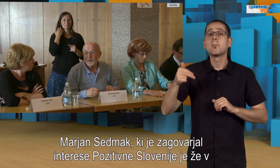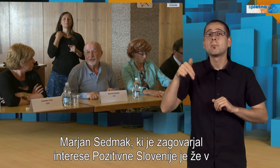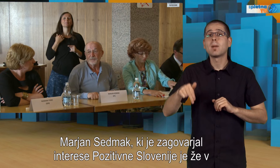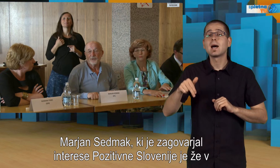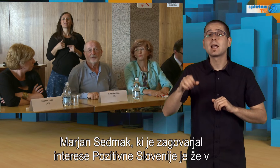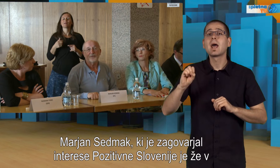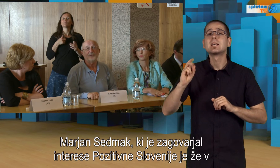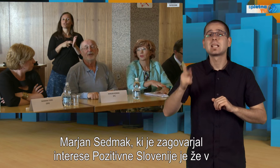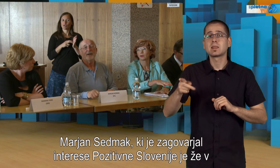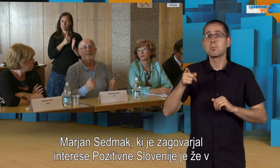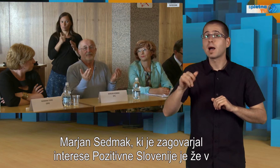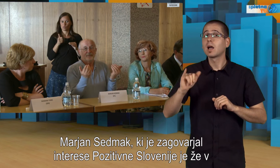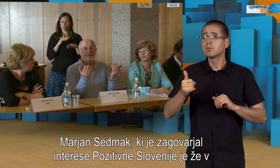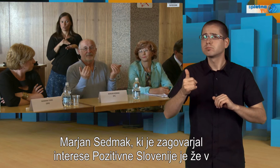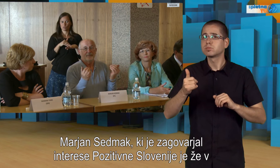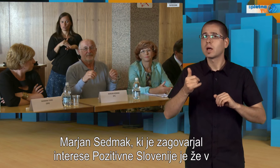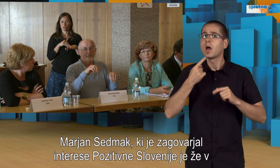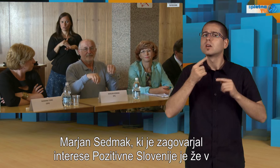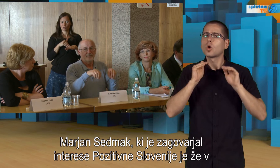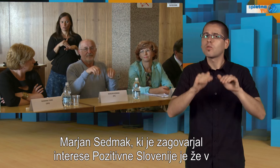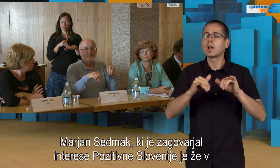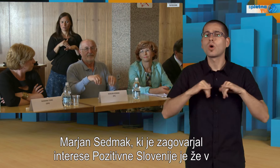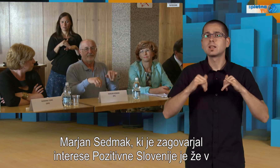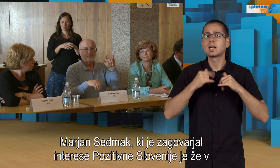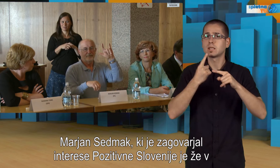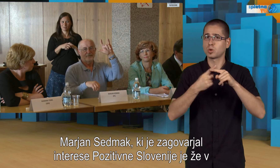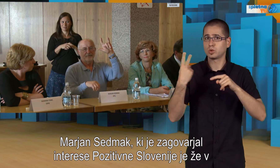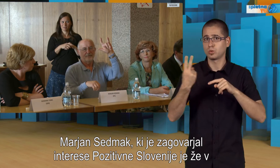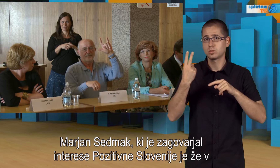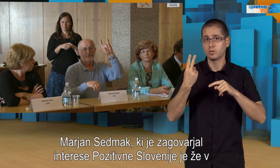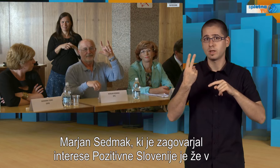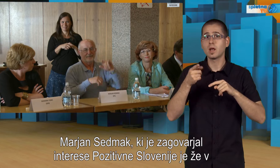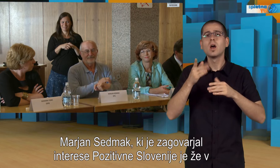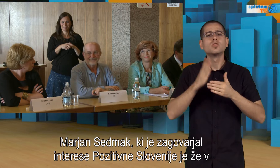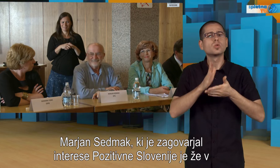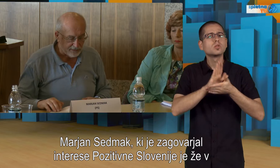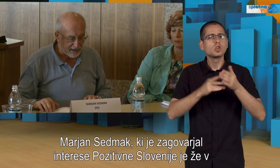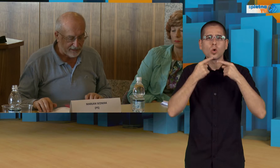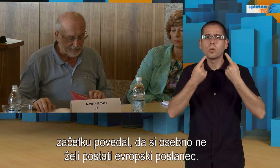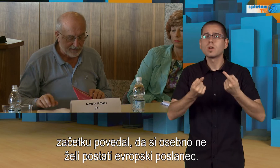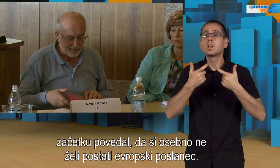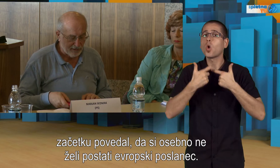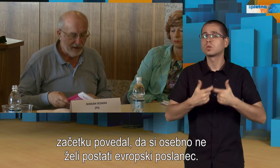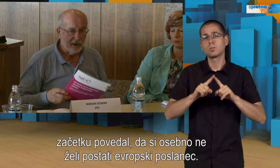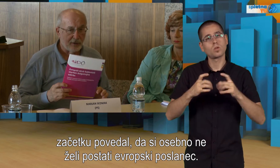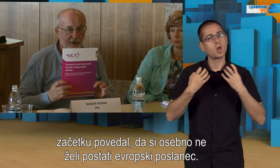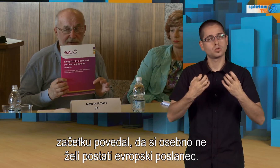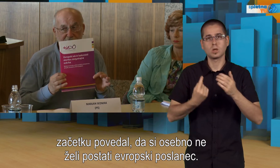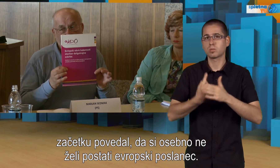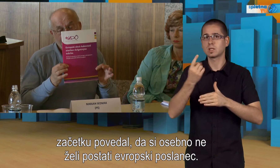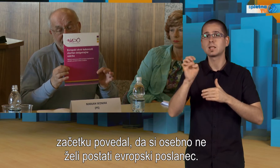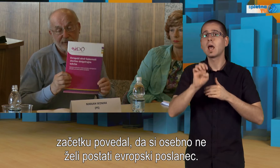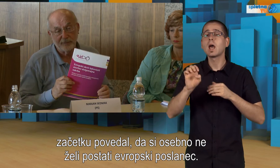Marjan Sedmak, ki je zagovarjal interese pozitivne Slovenije, je že v začetku povedal, da si ne želi postati evropski